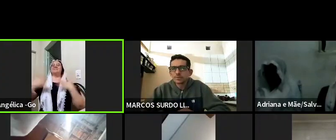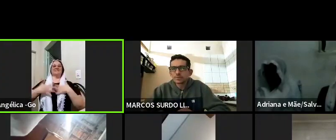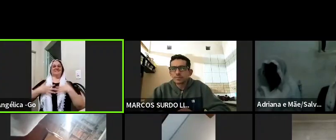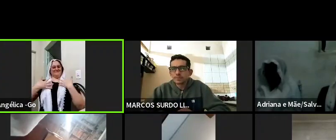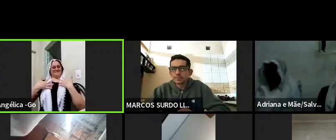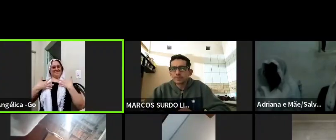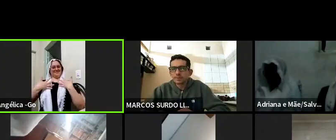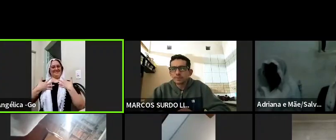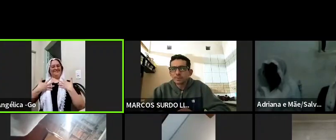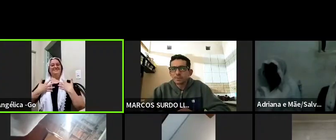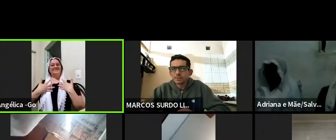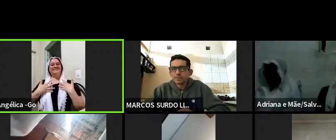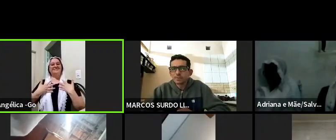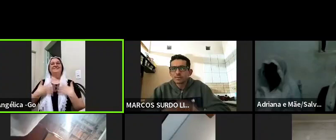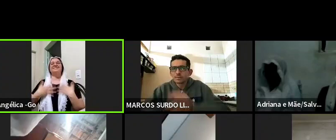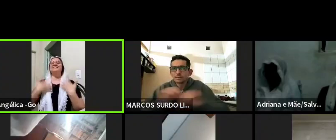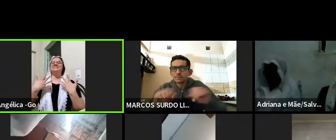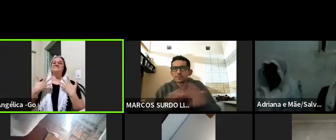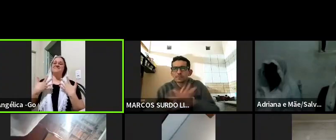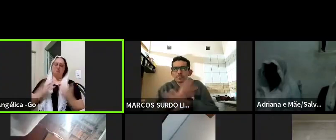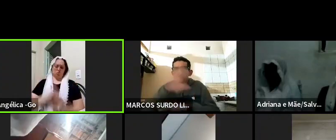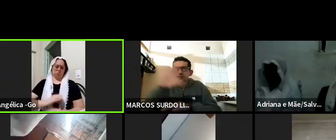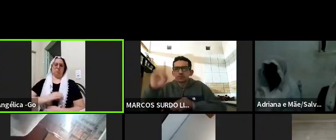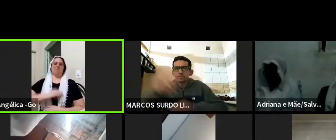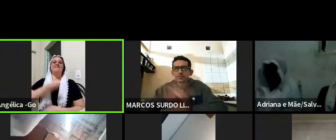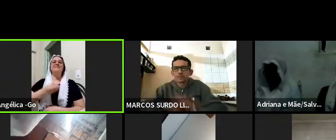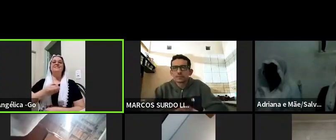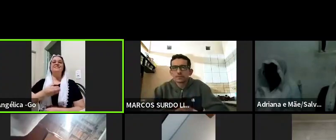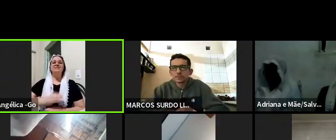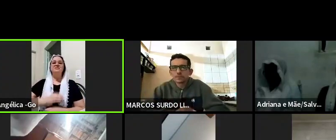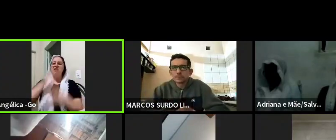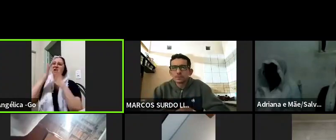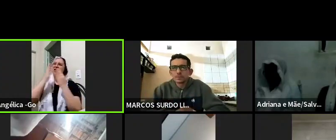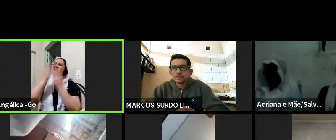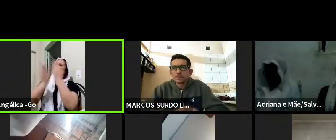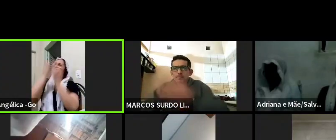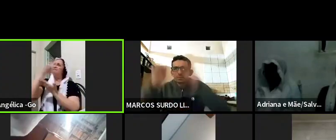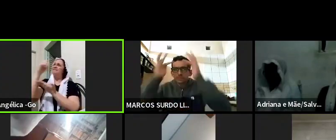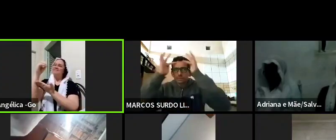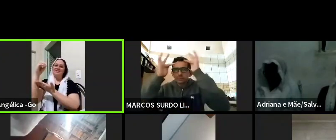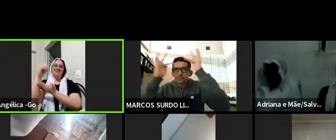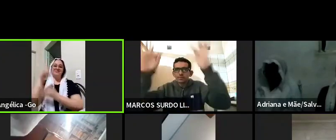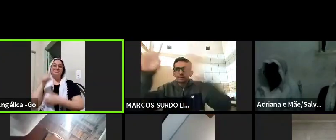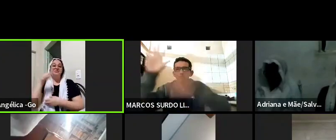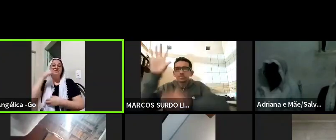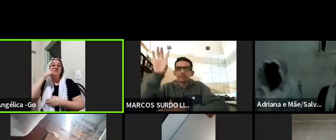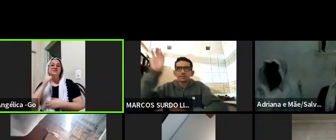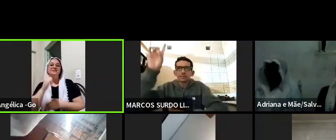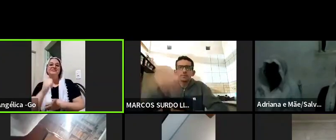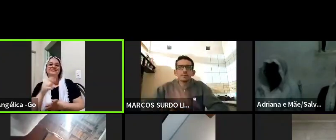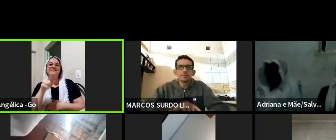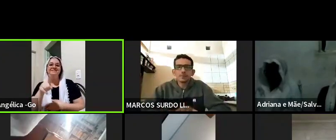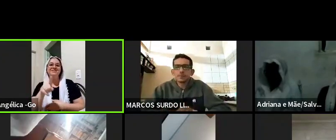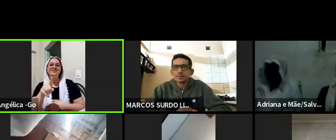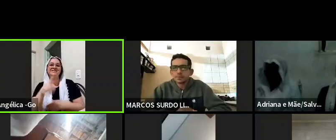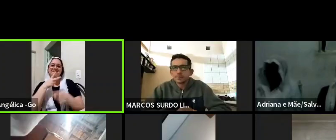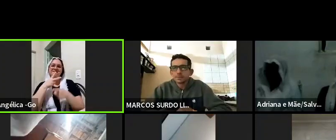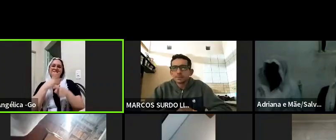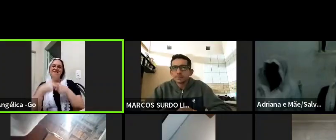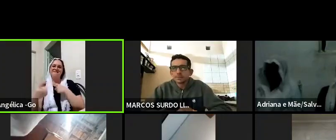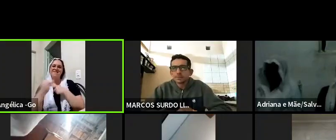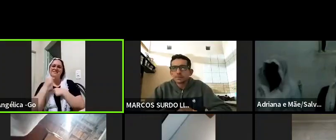venci, e tenha certeza, você vai vencer. Amém, Senhor. Amém.